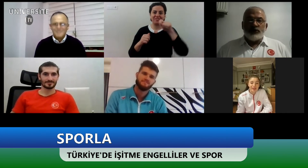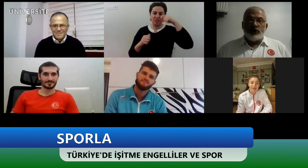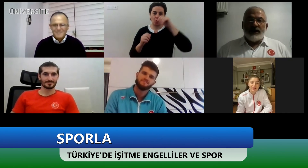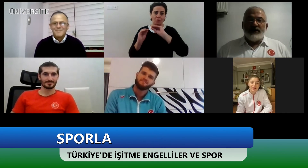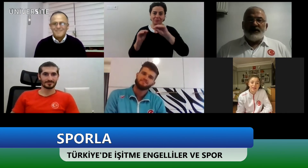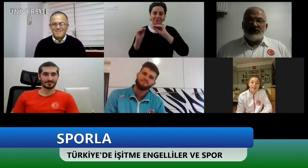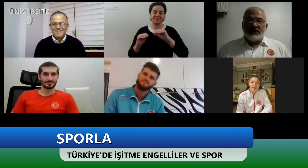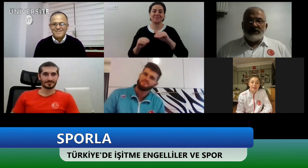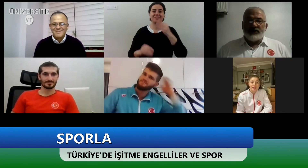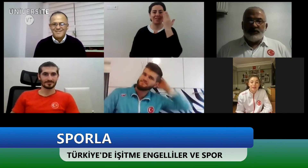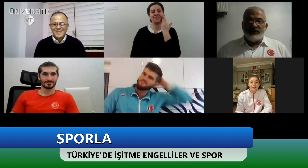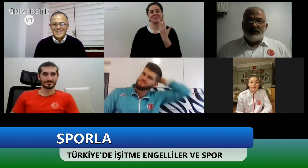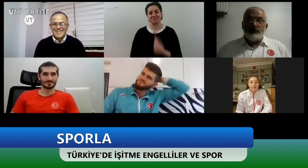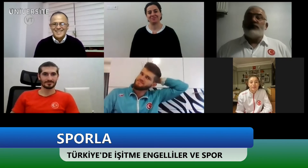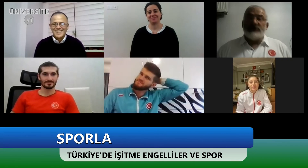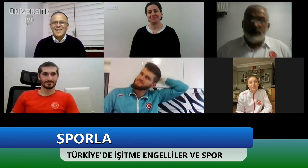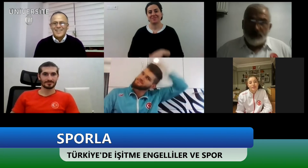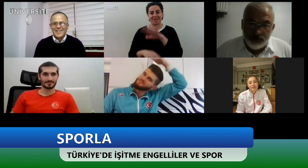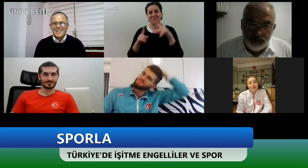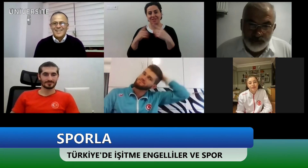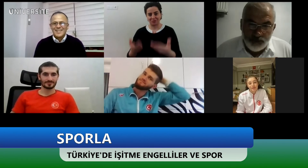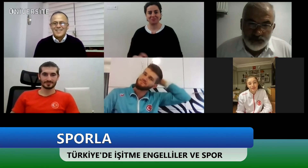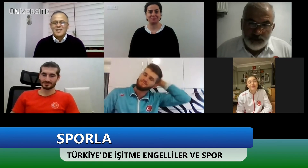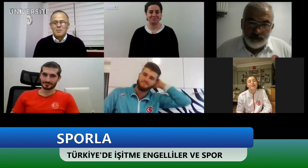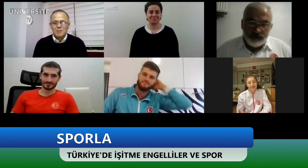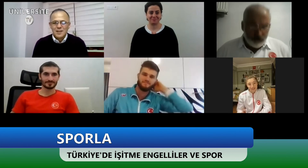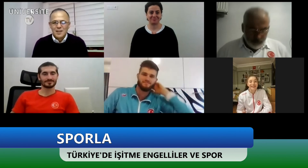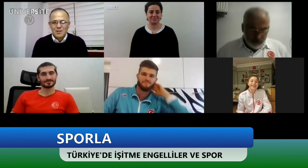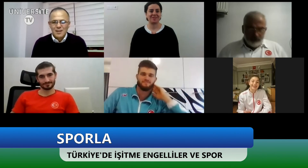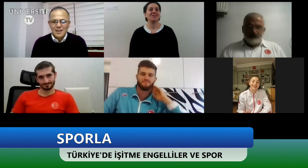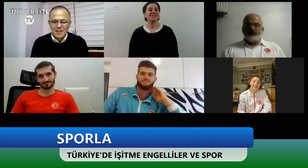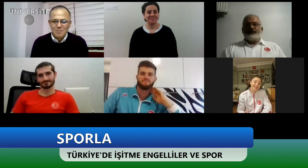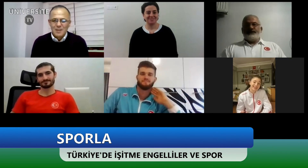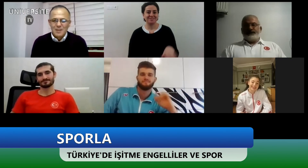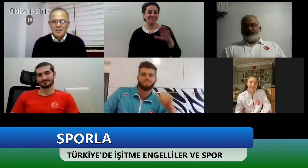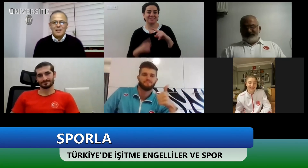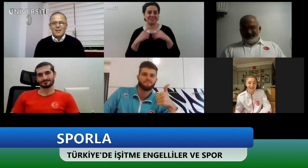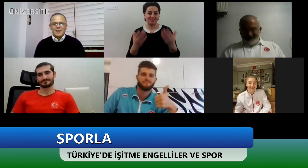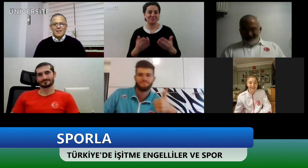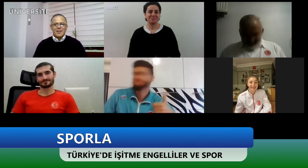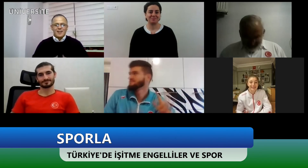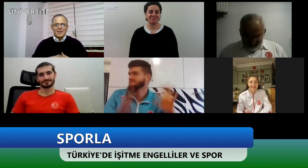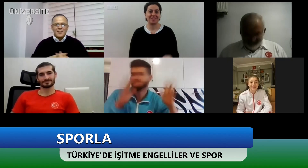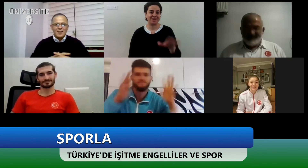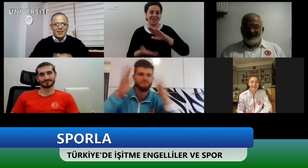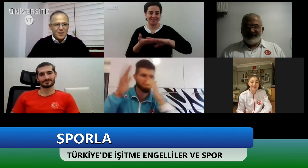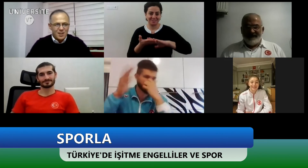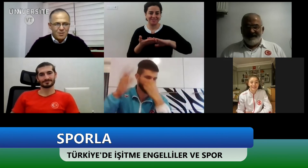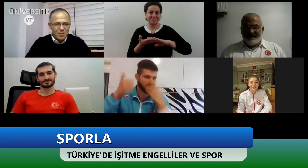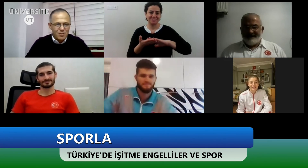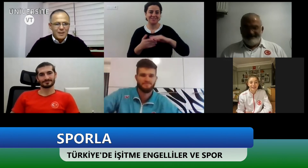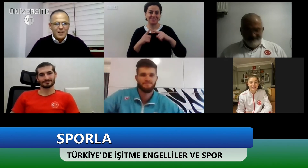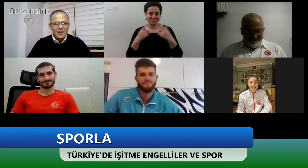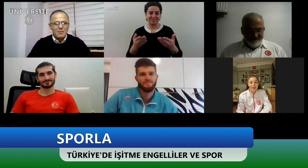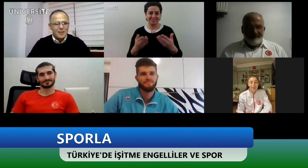zaman çok daha iyi anlaşılacak bunun. Çok teşekkür ediyoruz hocam. Çok sağ olun. Çok teşekkür ederiz Sayın Başkanım. Değerli arkadaşlara da